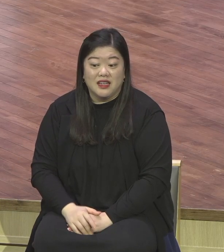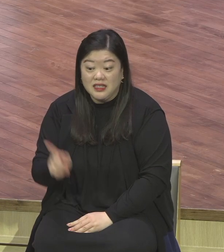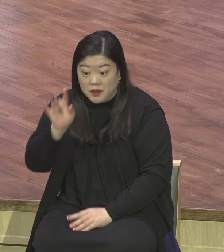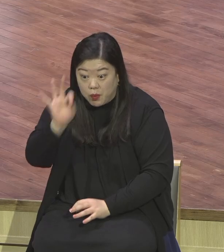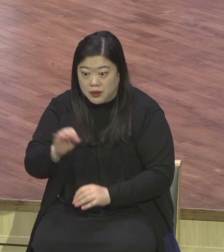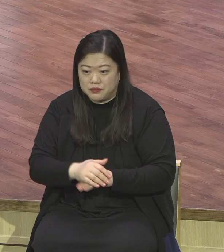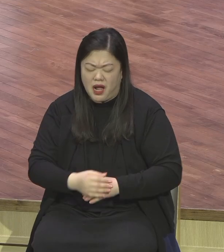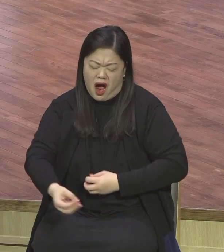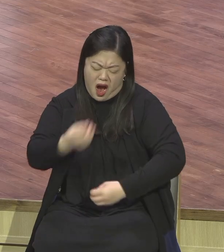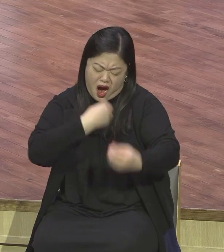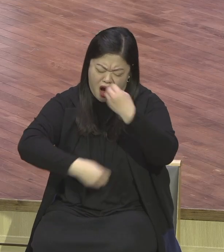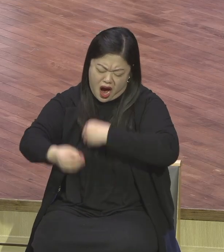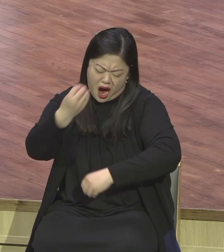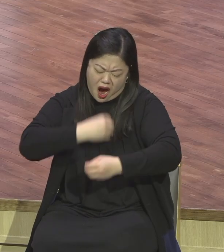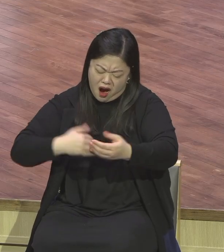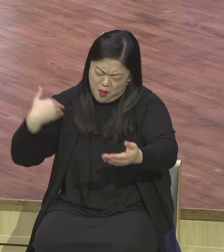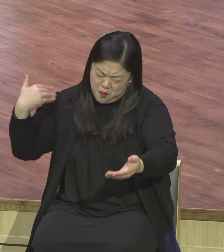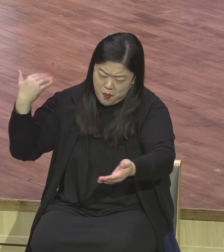살찔 시간이 없어